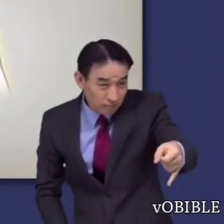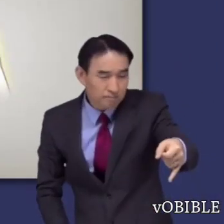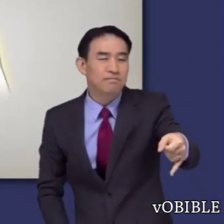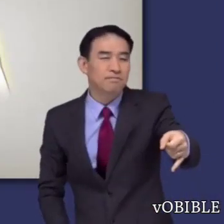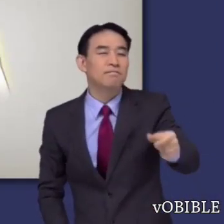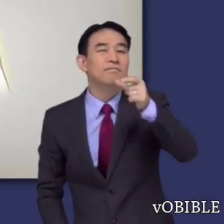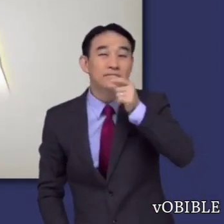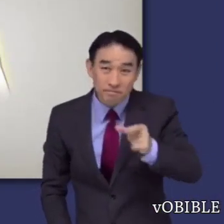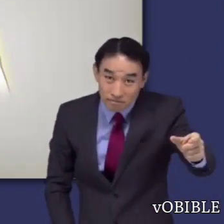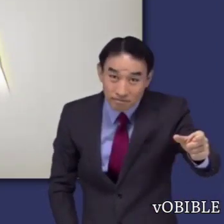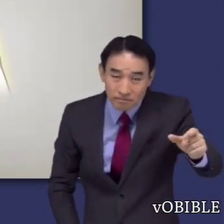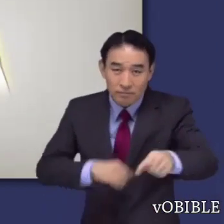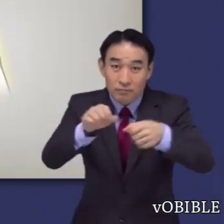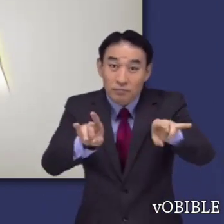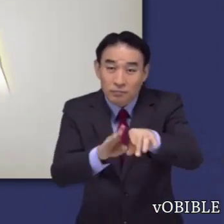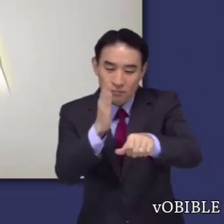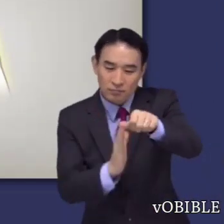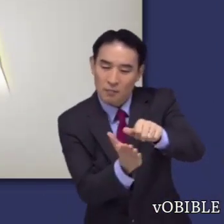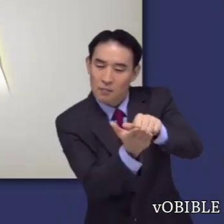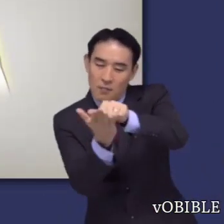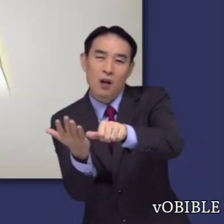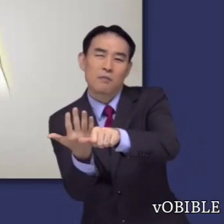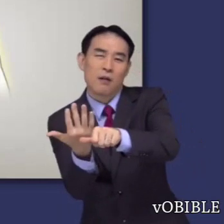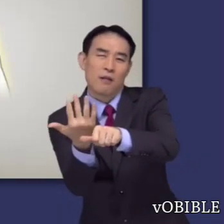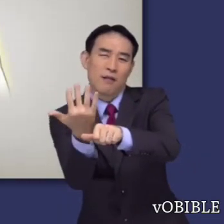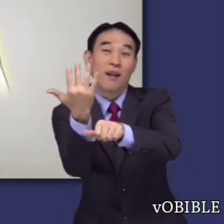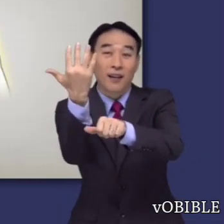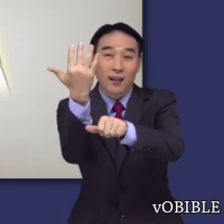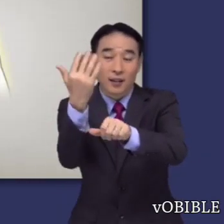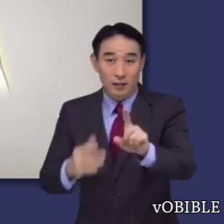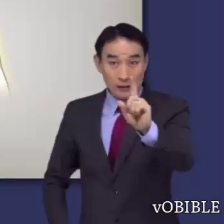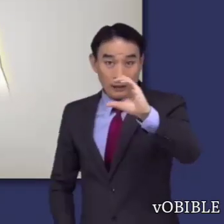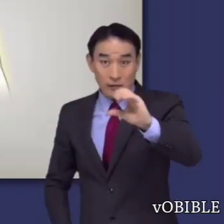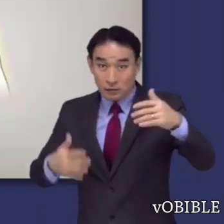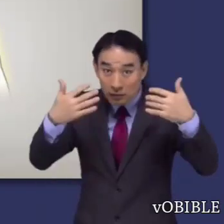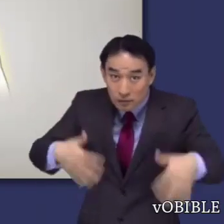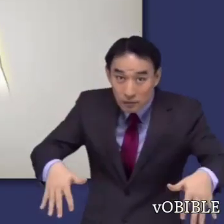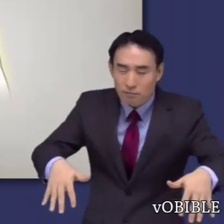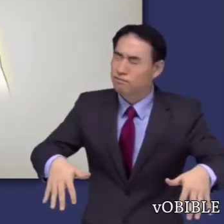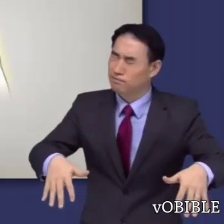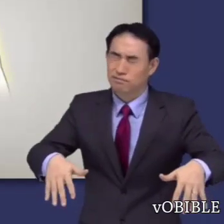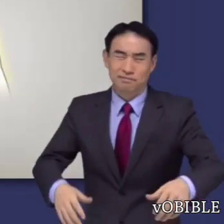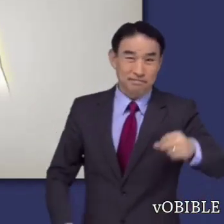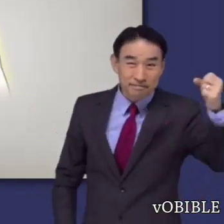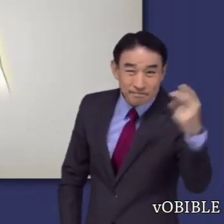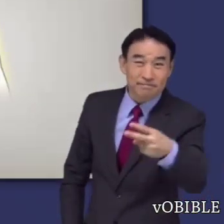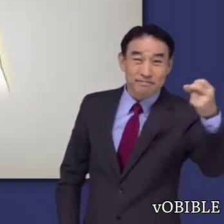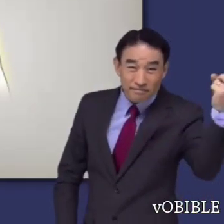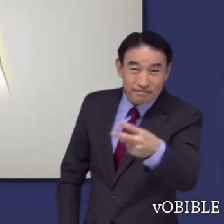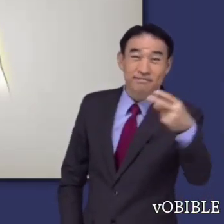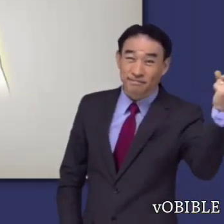犹太大祭司献上的动物价值十分有限，而且他们必须每天都为人民的罪献